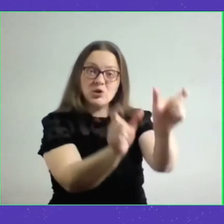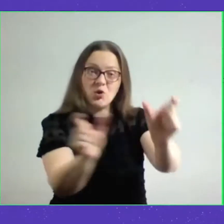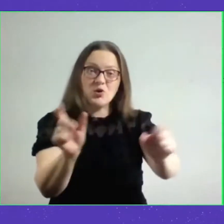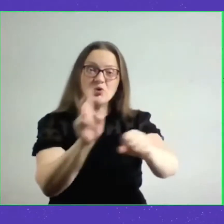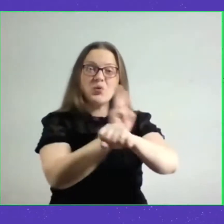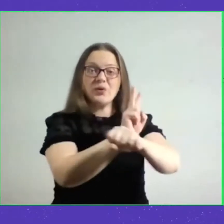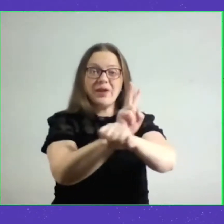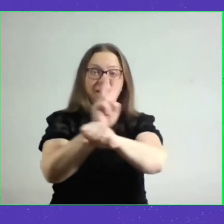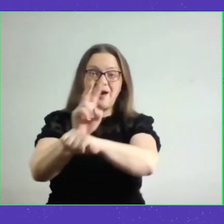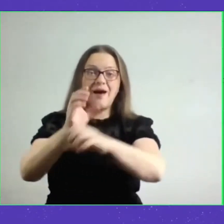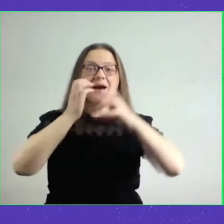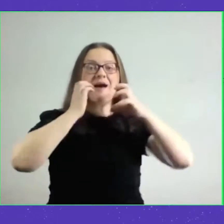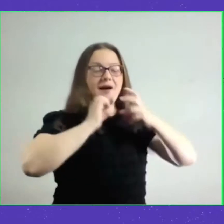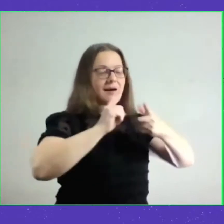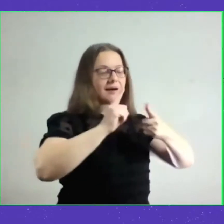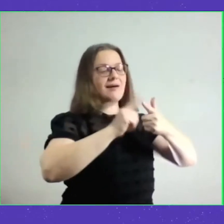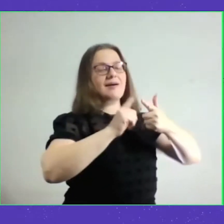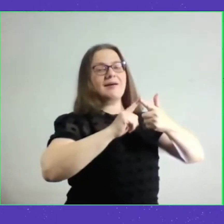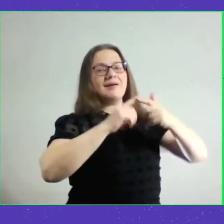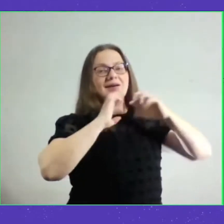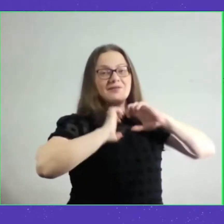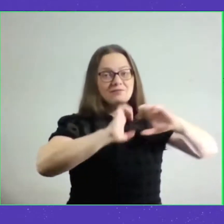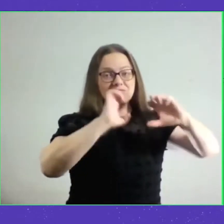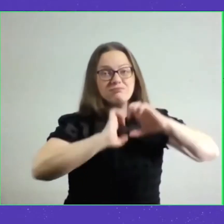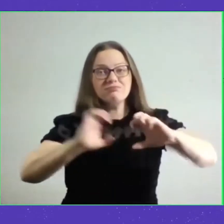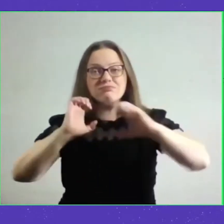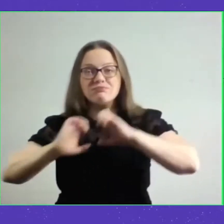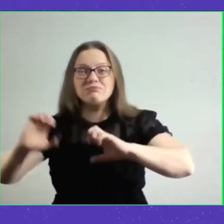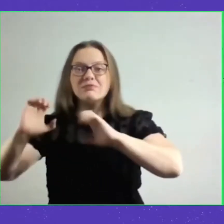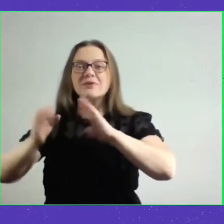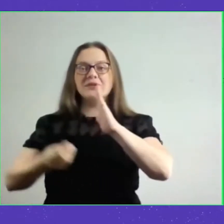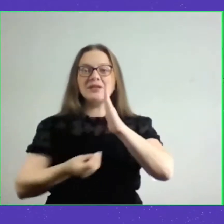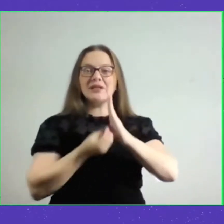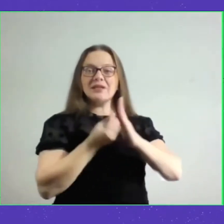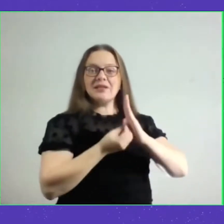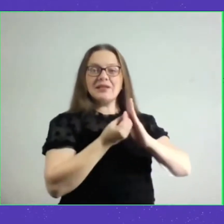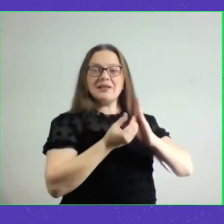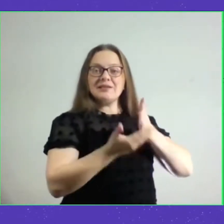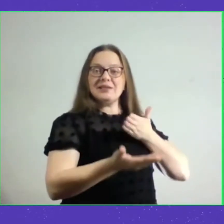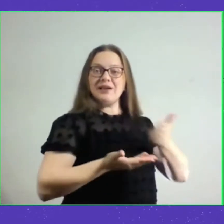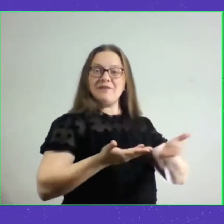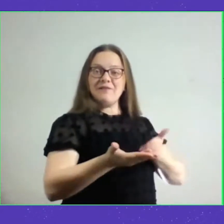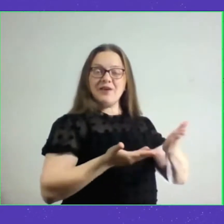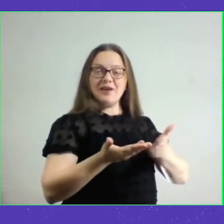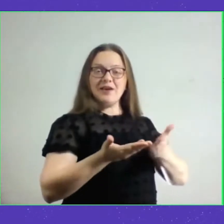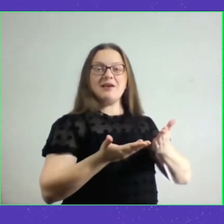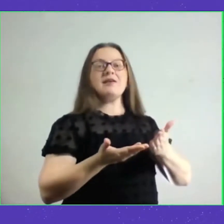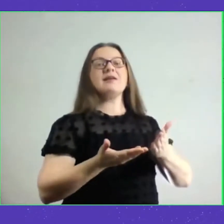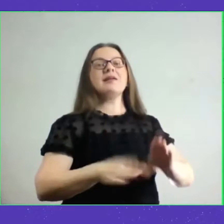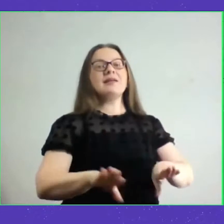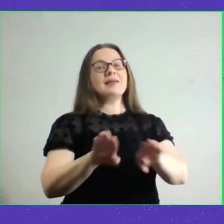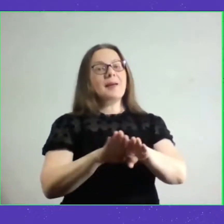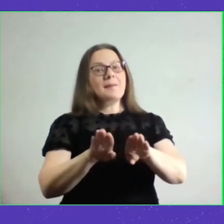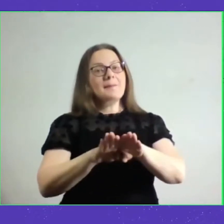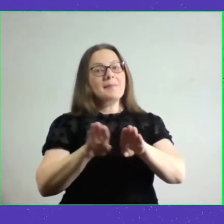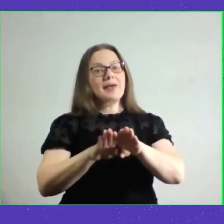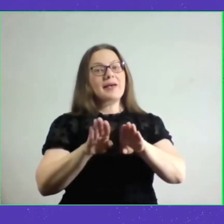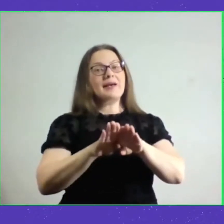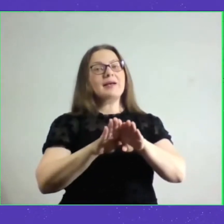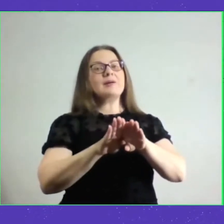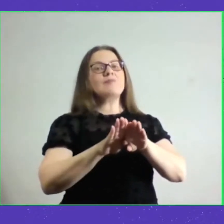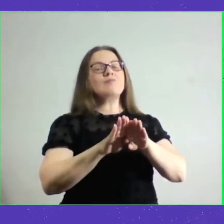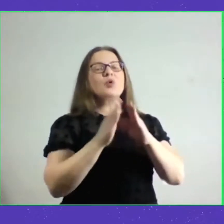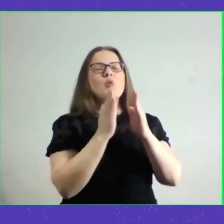é produzir a igreja, é edificar a igreja, é apacentar as pessoas, é orar com as